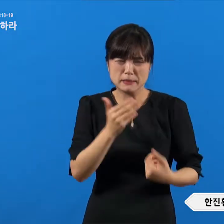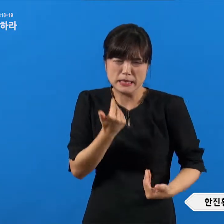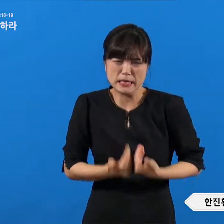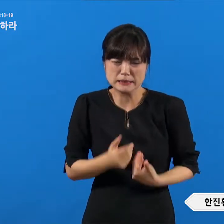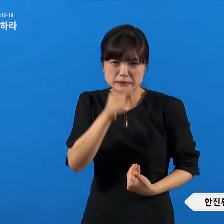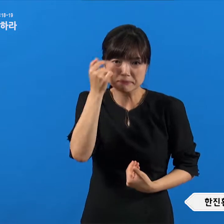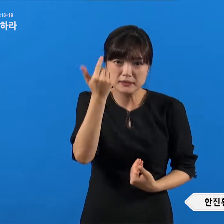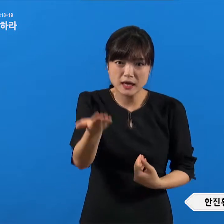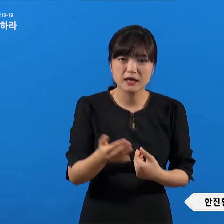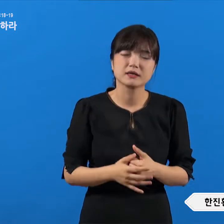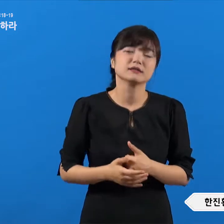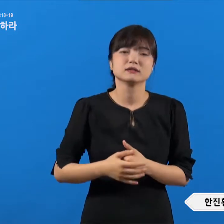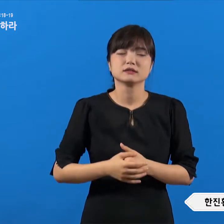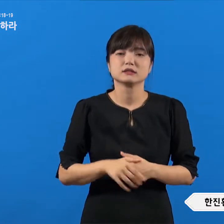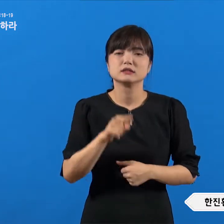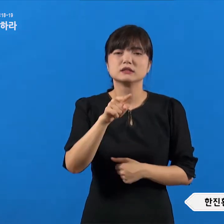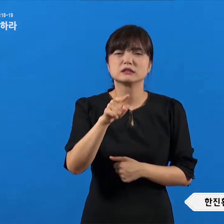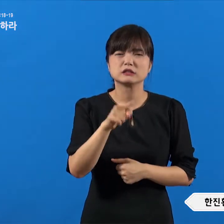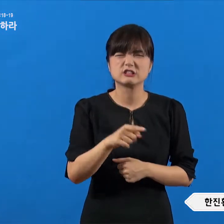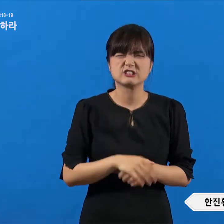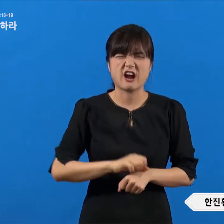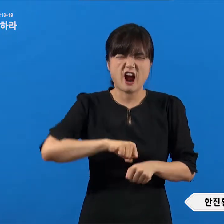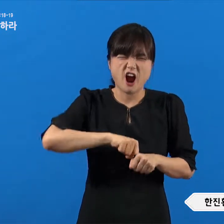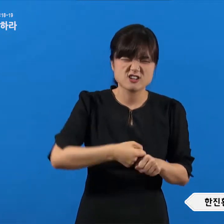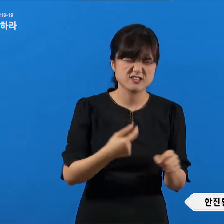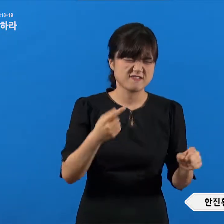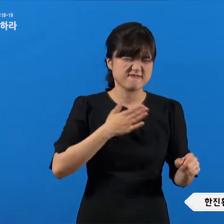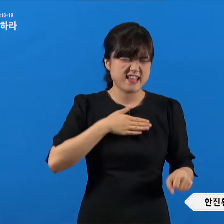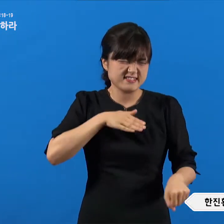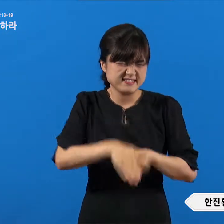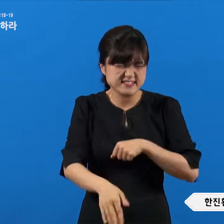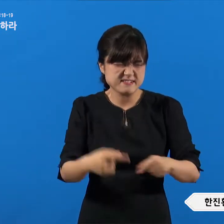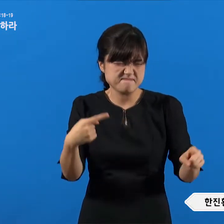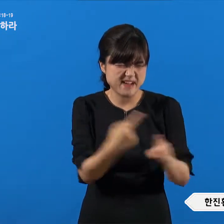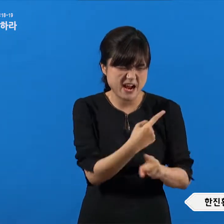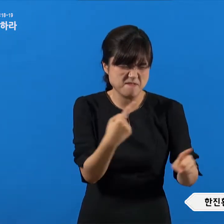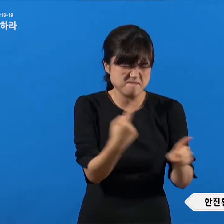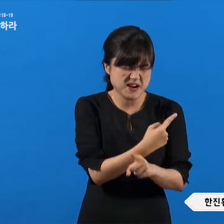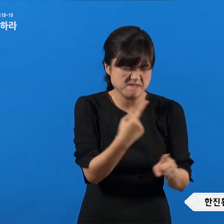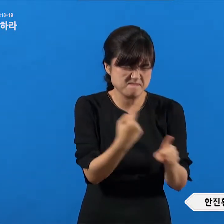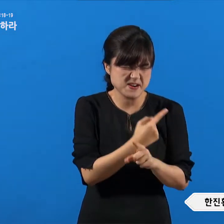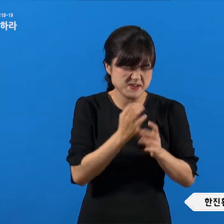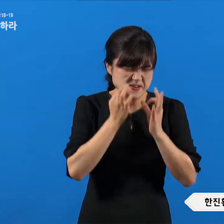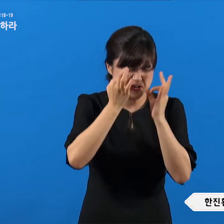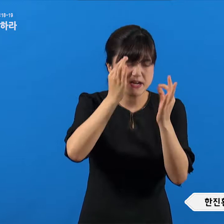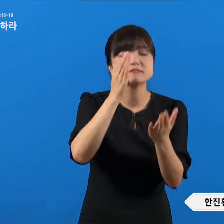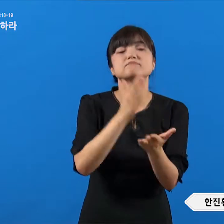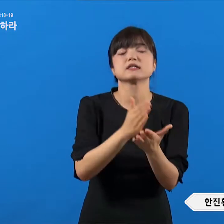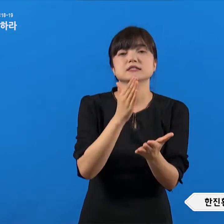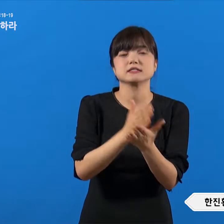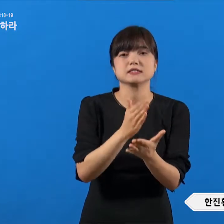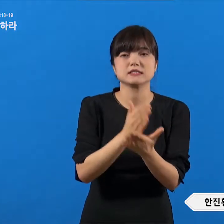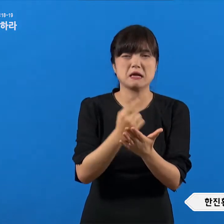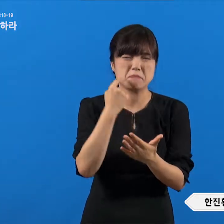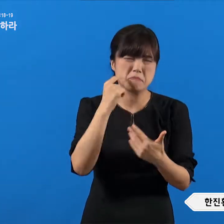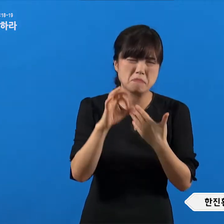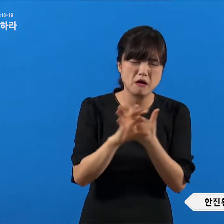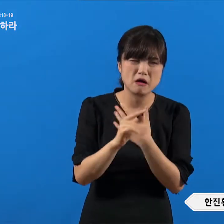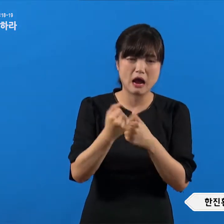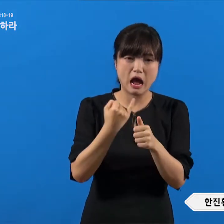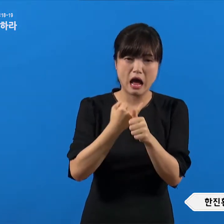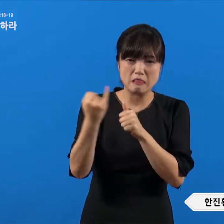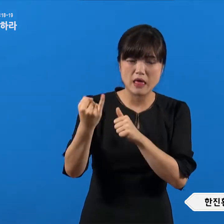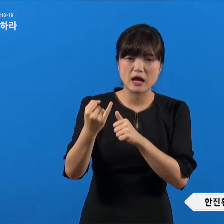갈등하십니까? 그것을 억지로 내 식으로 뜯어 고치려고 하지 마십시오. 만약에